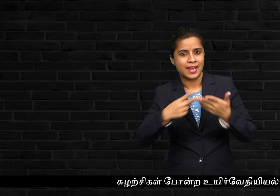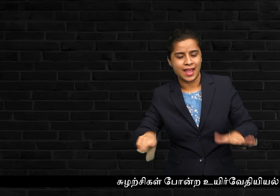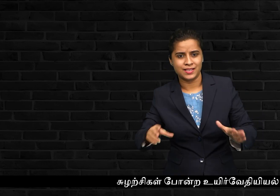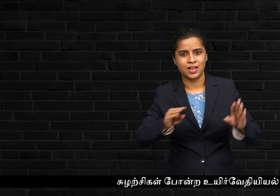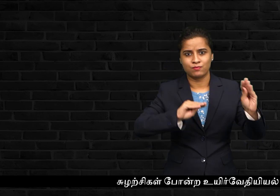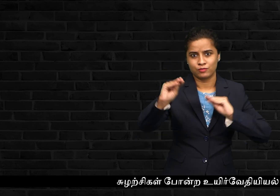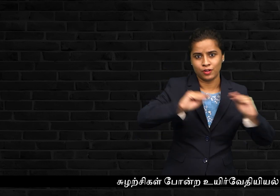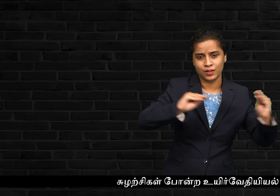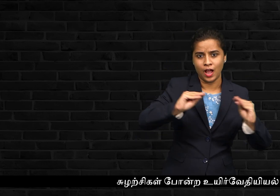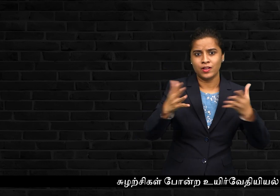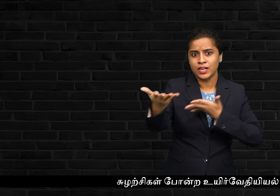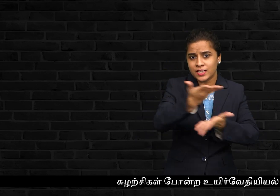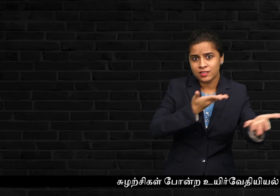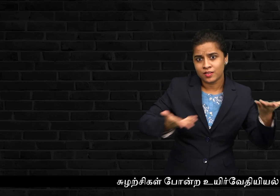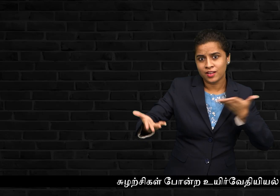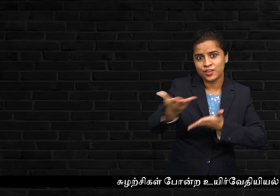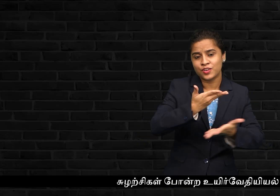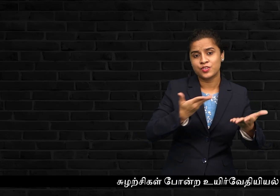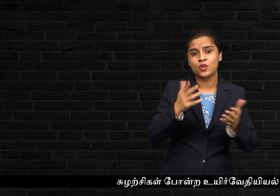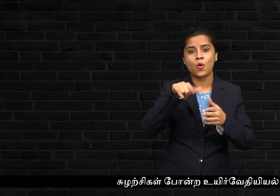சுழற்சிகள் போன்ற உயிர் வேதியியலில்